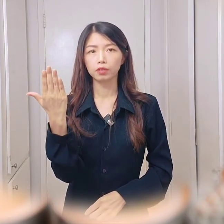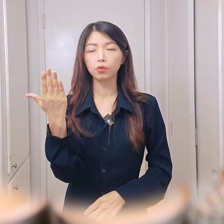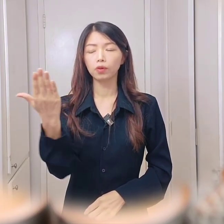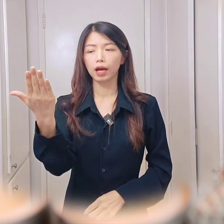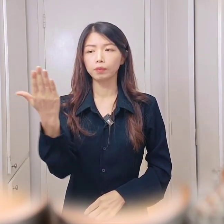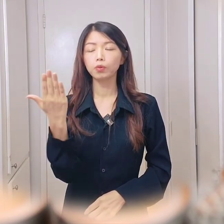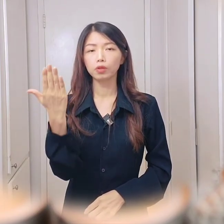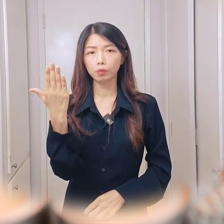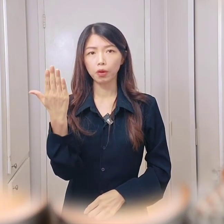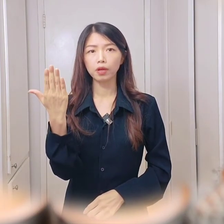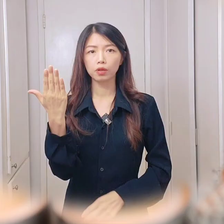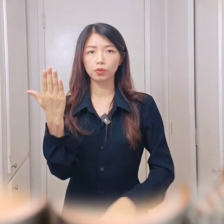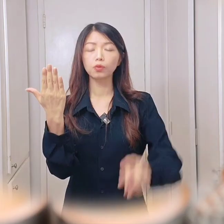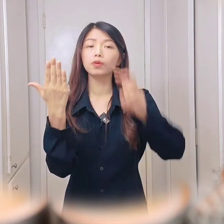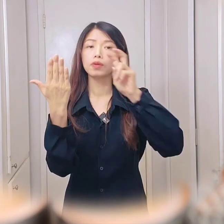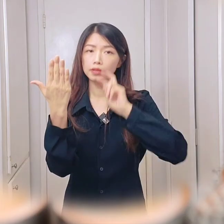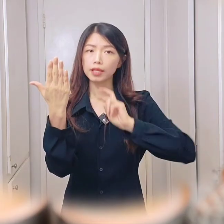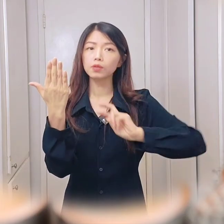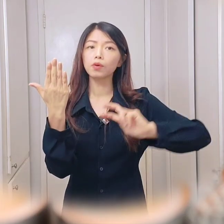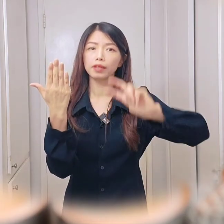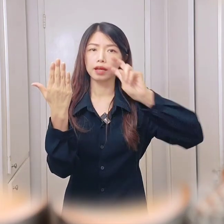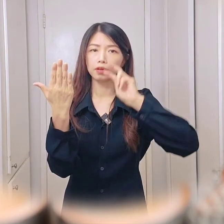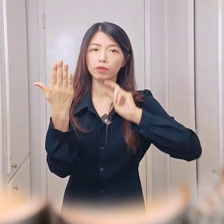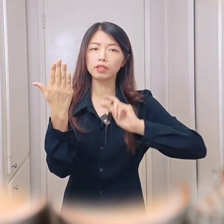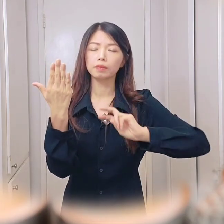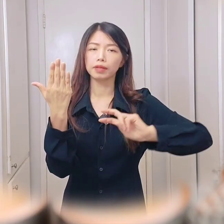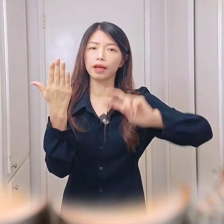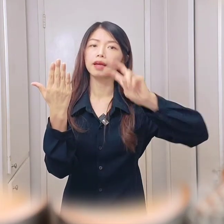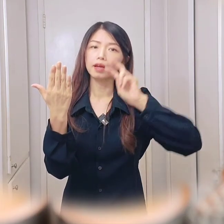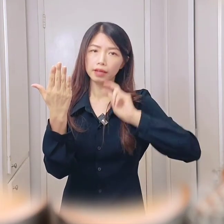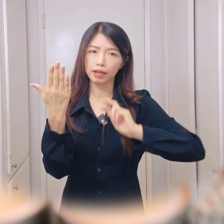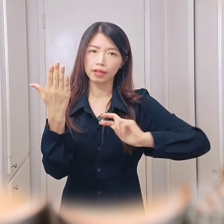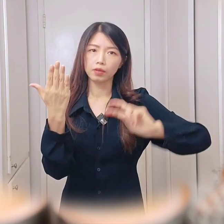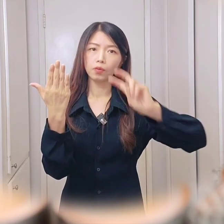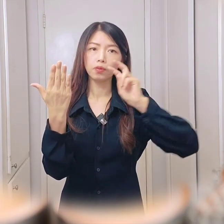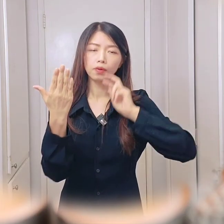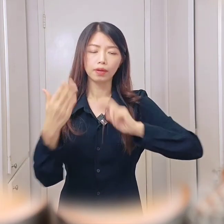향하게 하시고 악보처럼 표현하셔도 찬송하다 이런 뜻입니다.